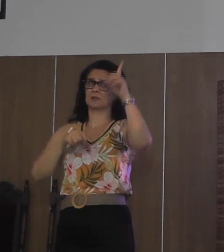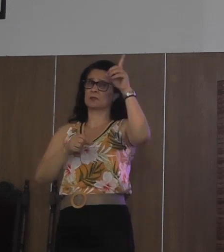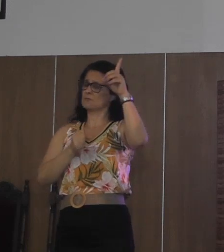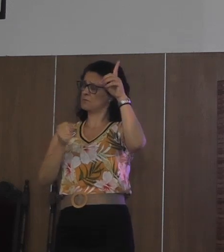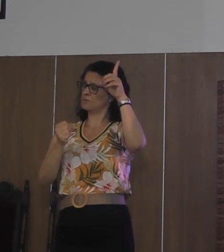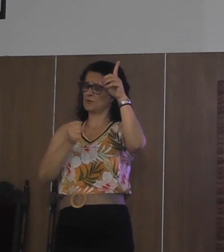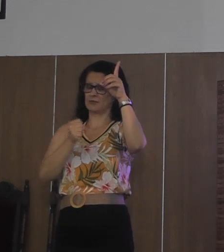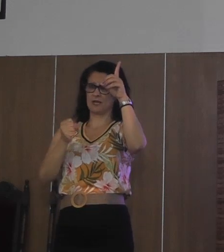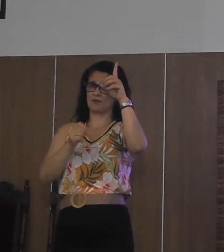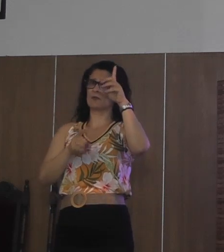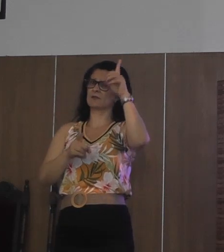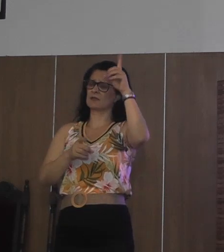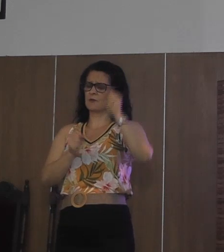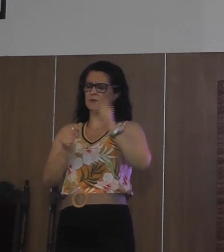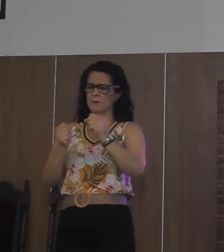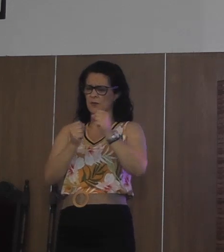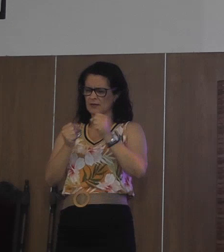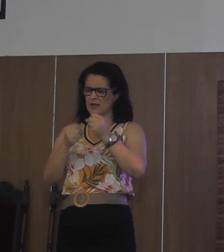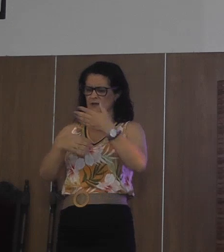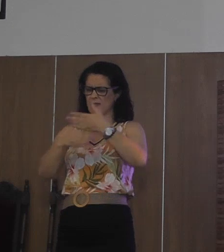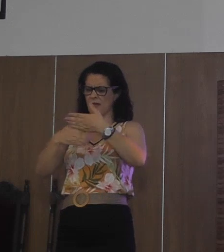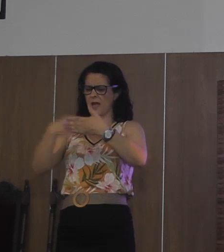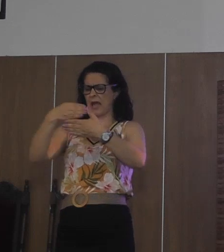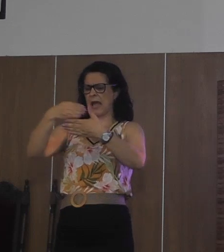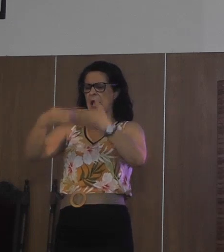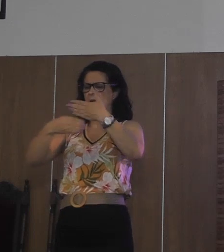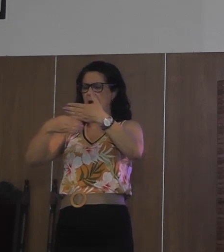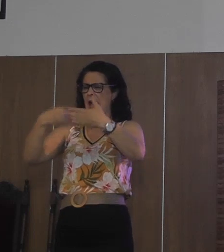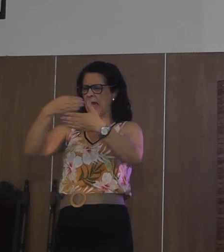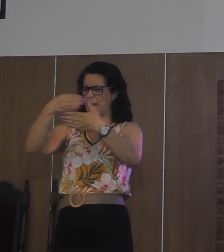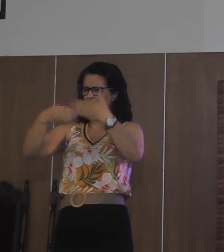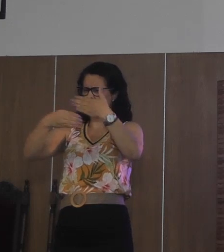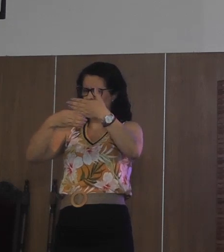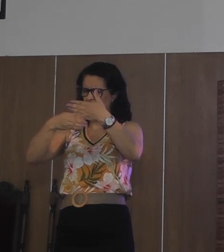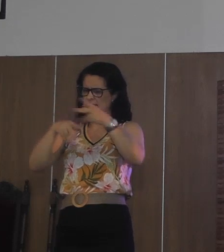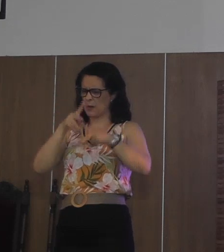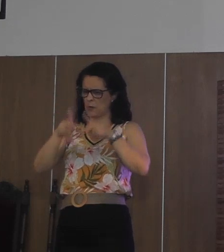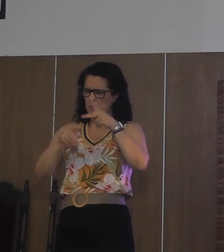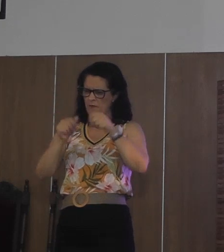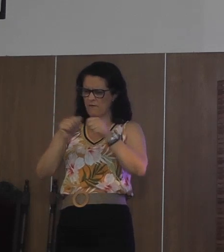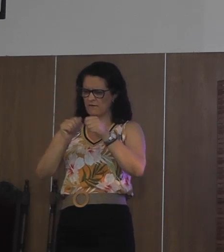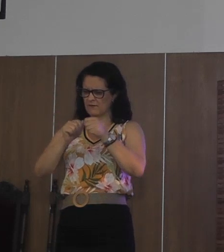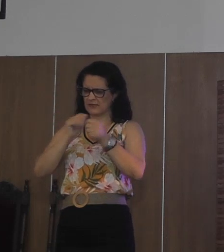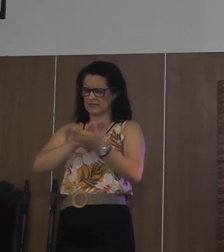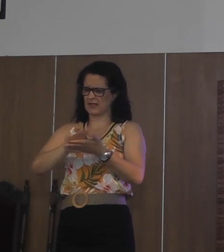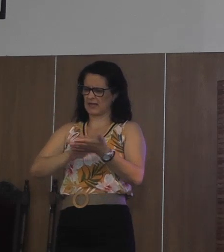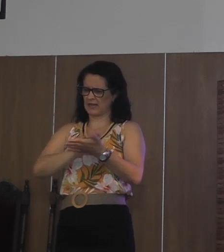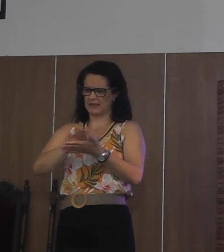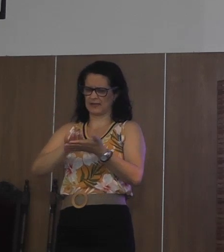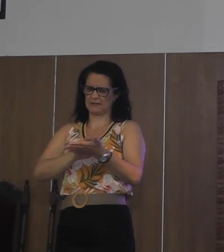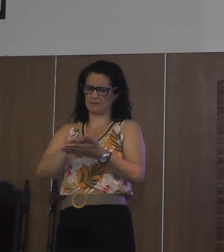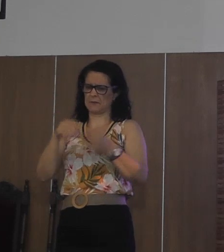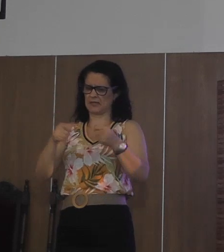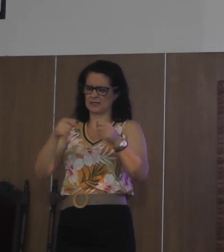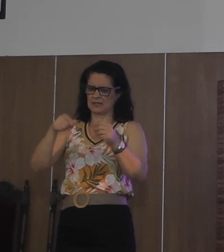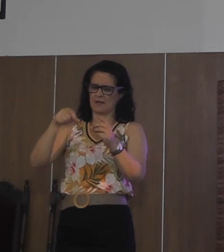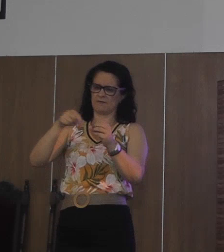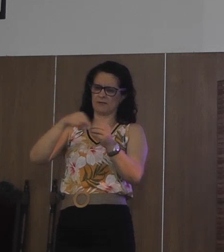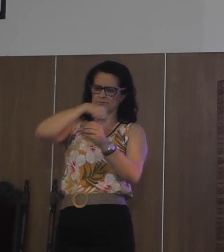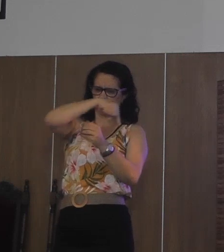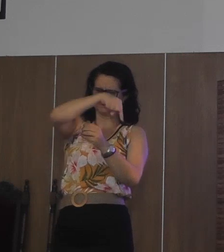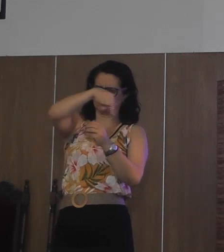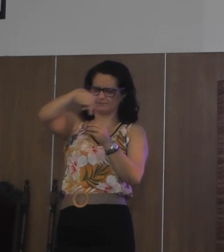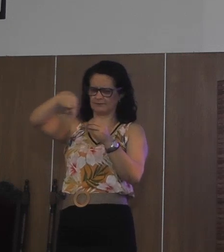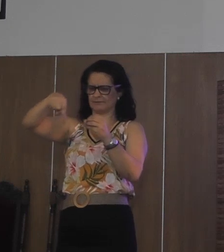Deus poderia ter derrubado aquela muralha sem mesmo fazer o povo dar volta nenhuma. O que fez a muralha